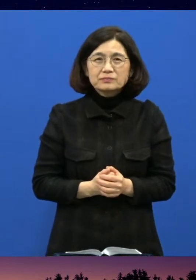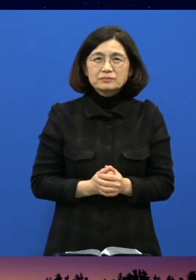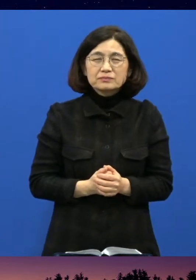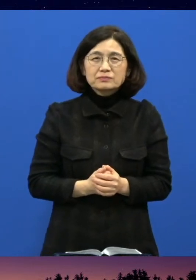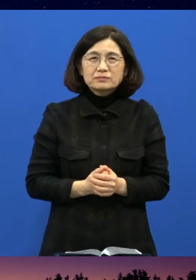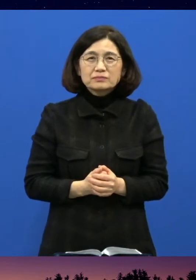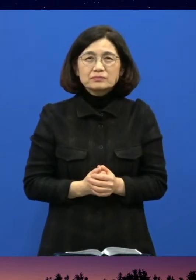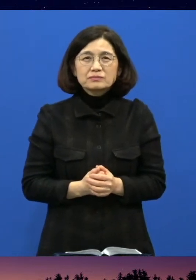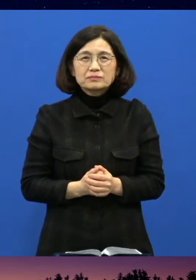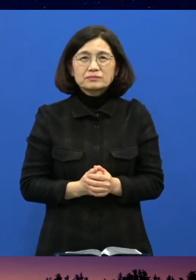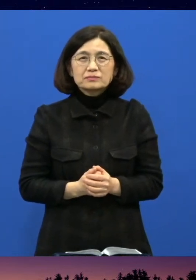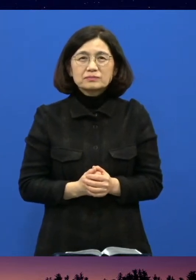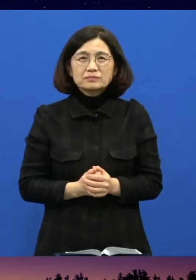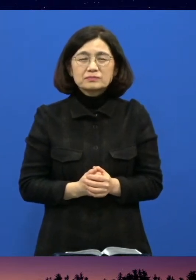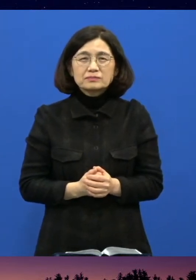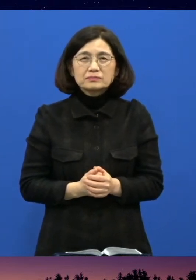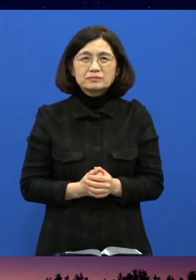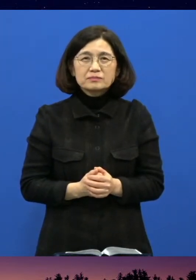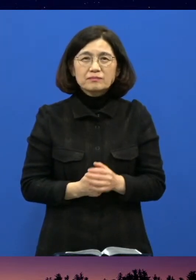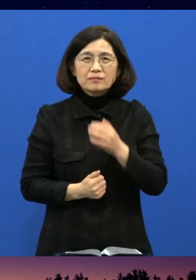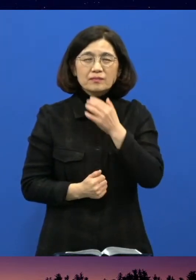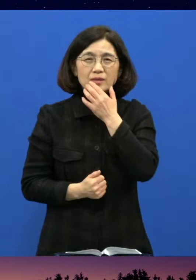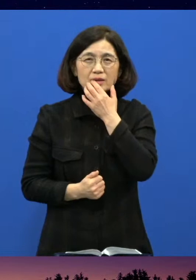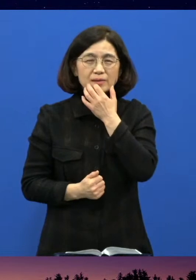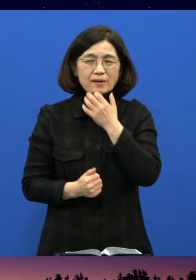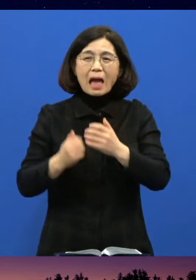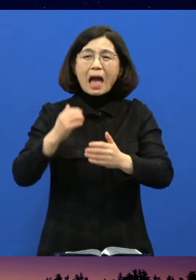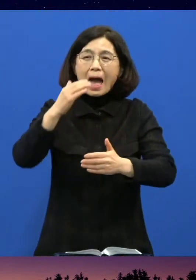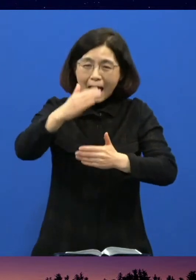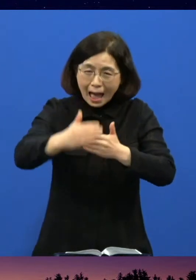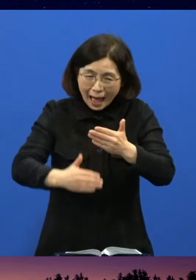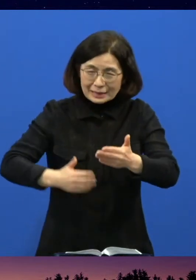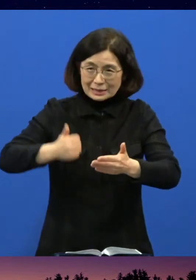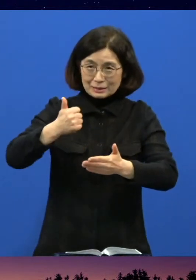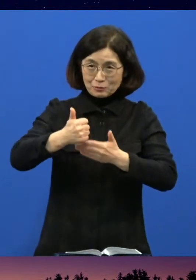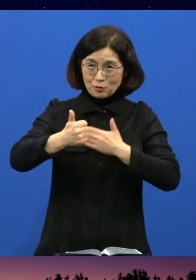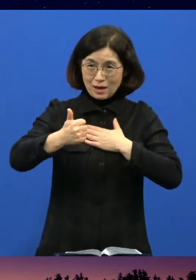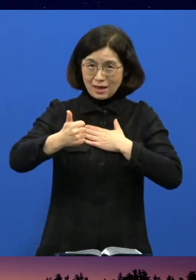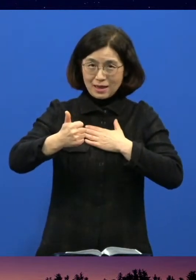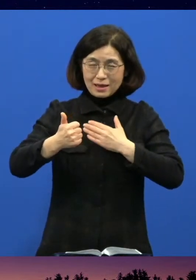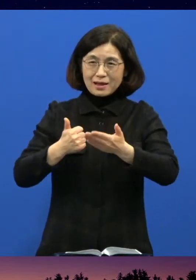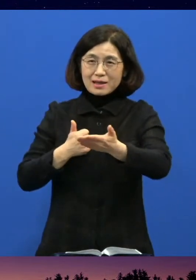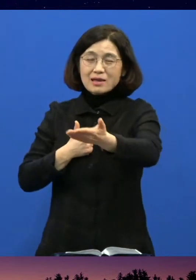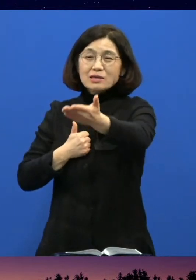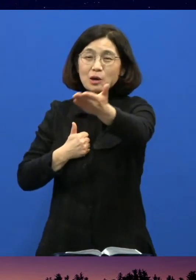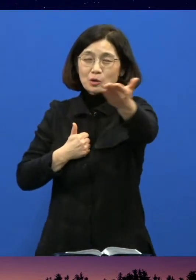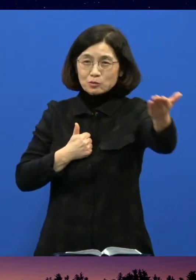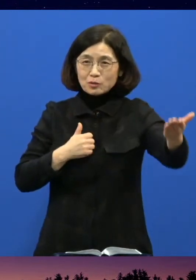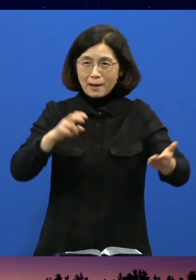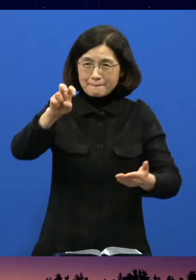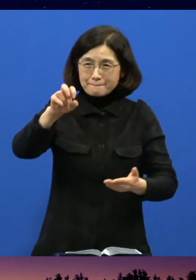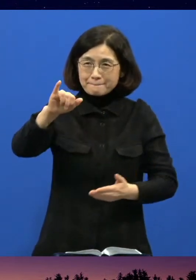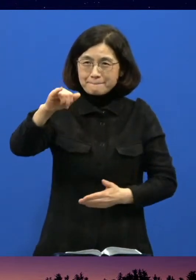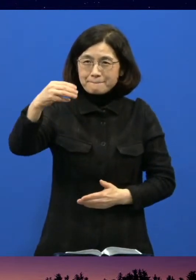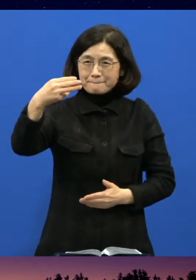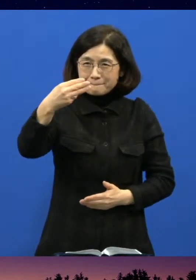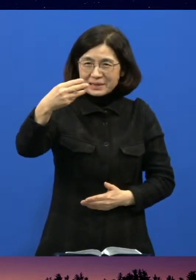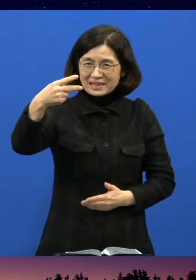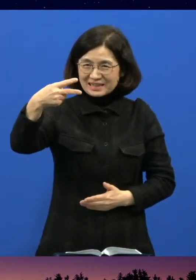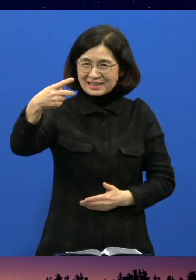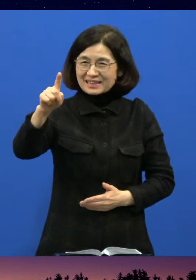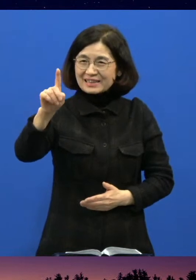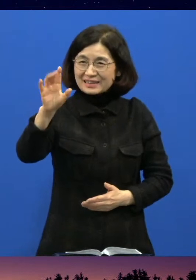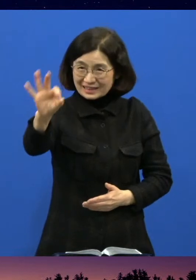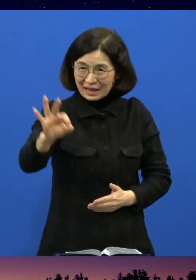이것은 어떻게 보면 하나님과 우리와의 밀당이에요, 밀당. 하나님이 조금 들어주실 듯 하다가